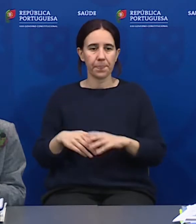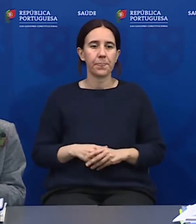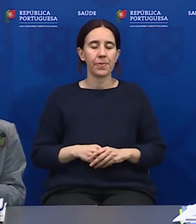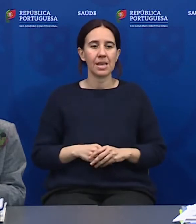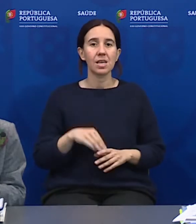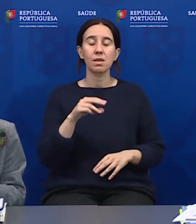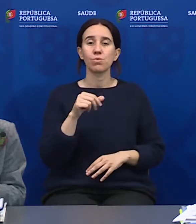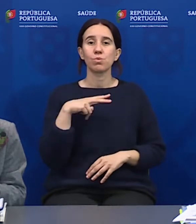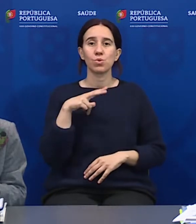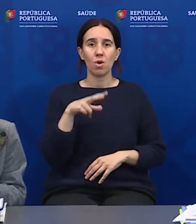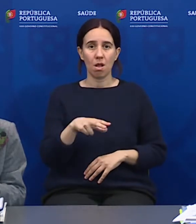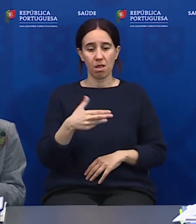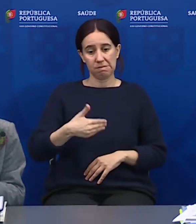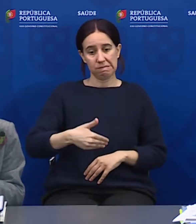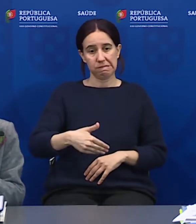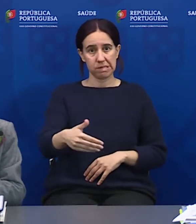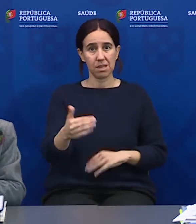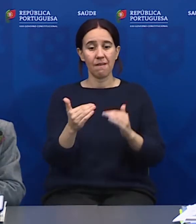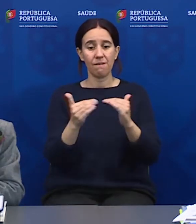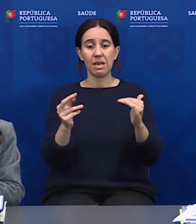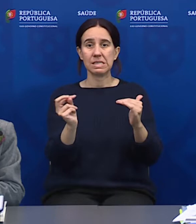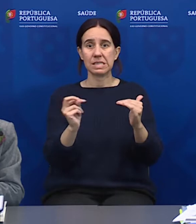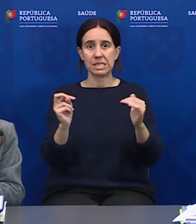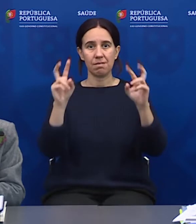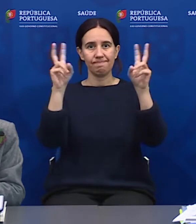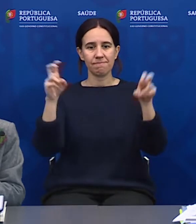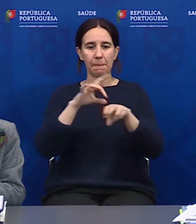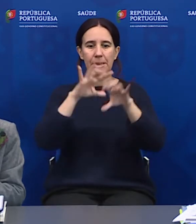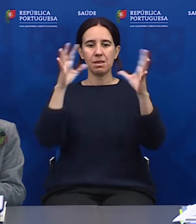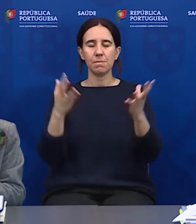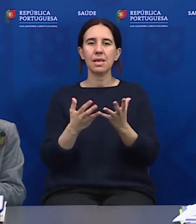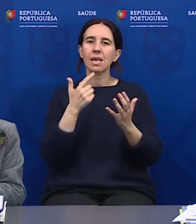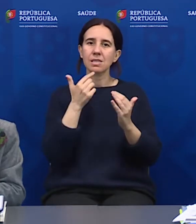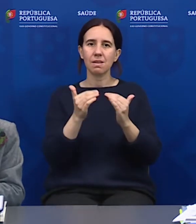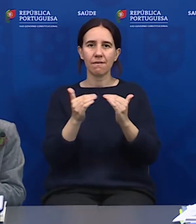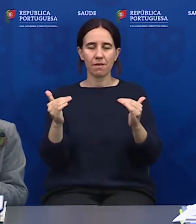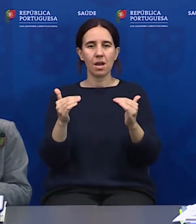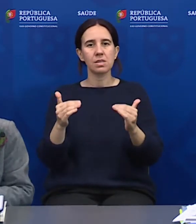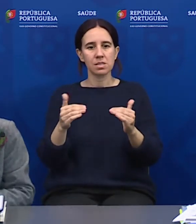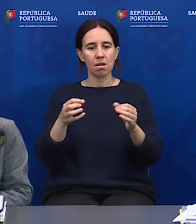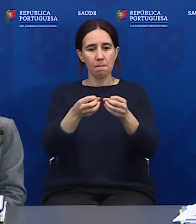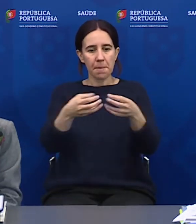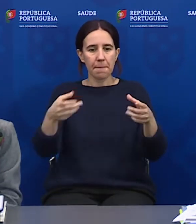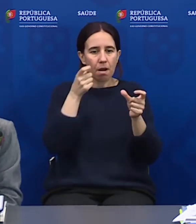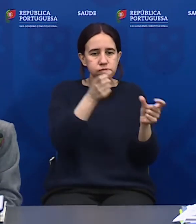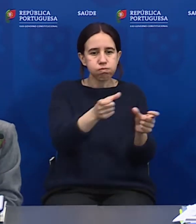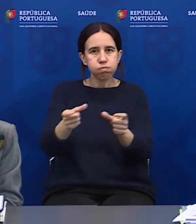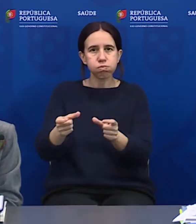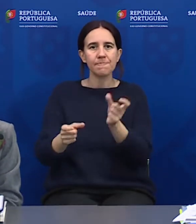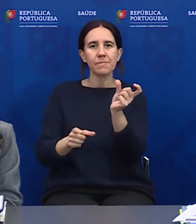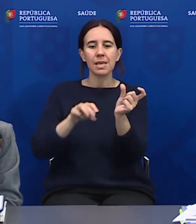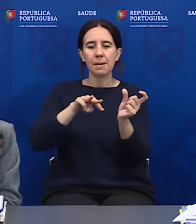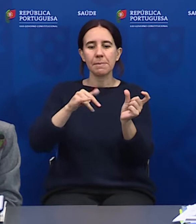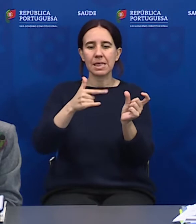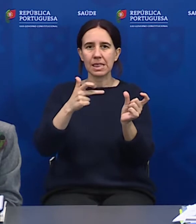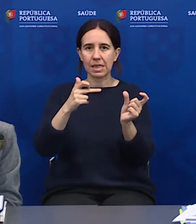Portugal está prestes a entrar na terceira fase de pandemia, a fase de mitigação, que é a fase mais